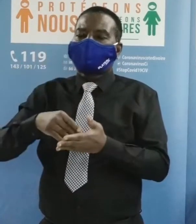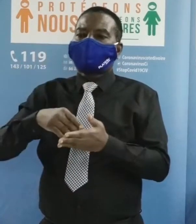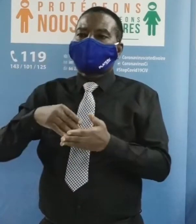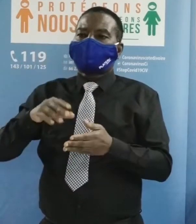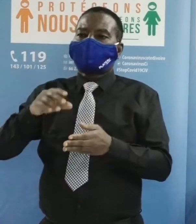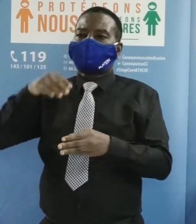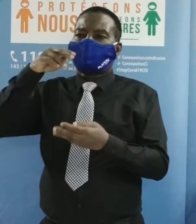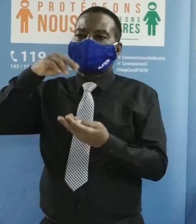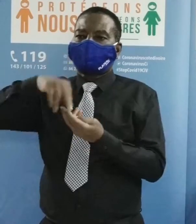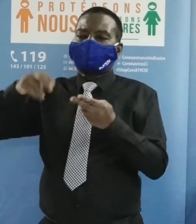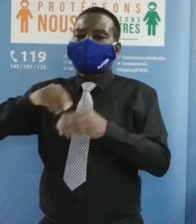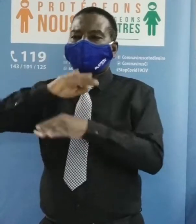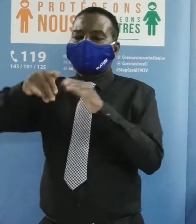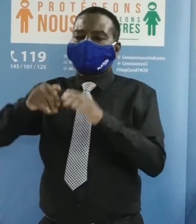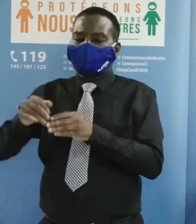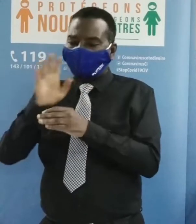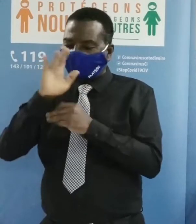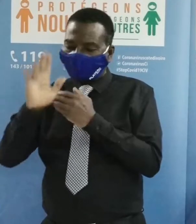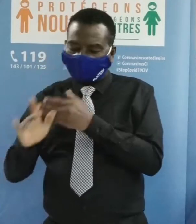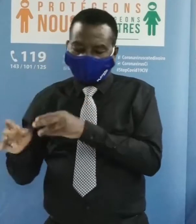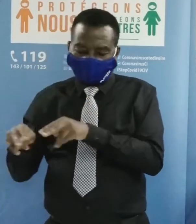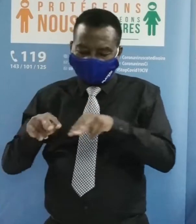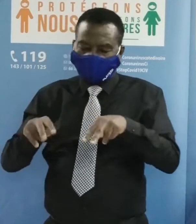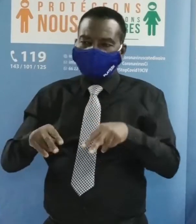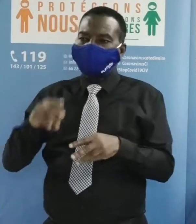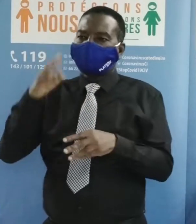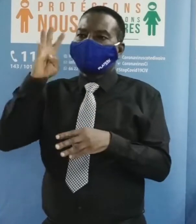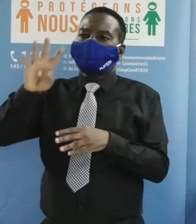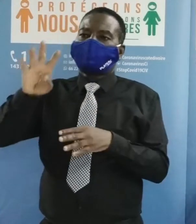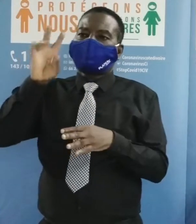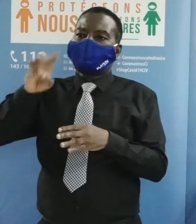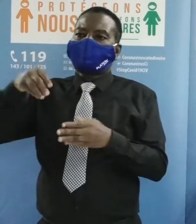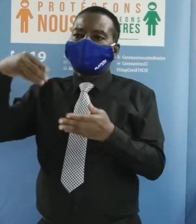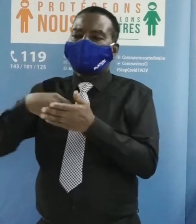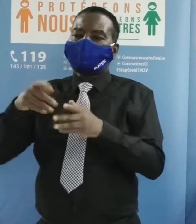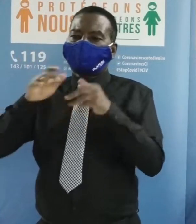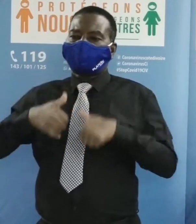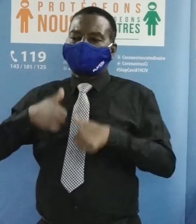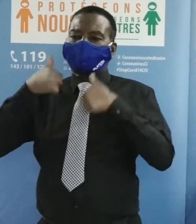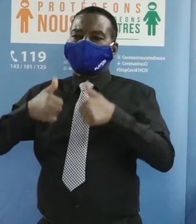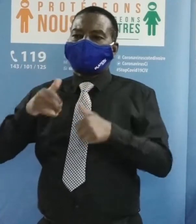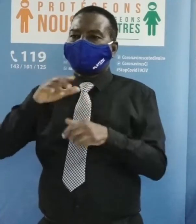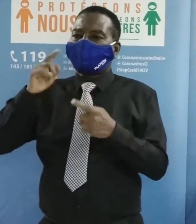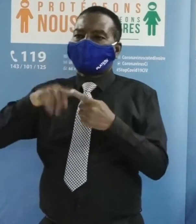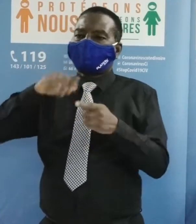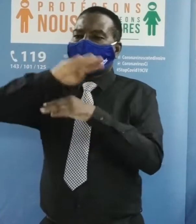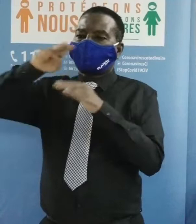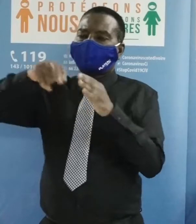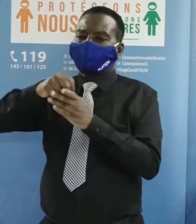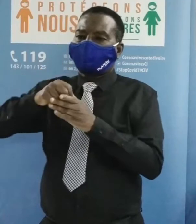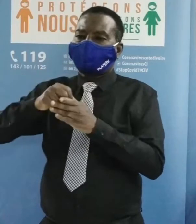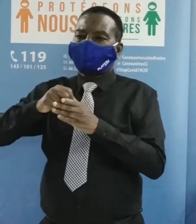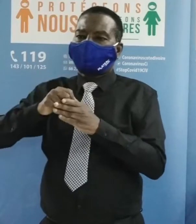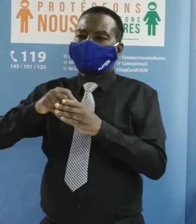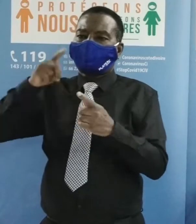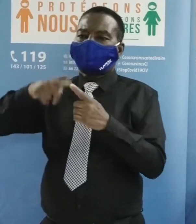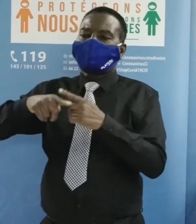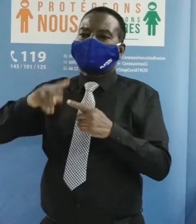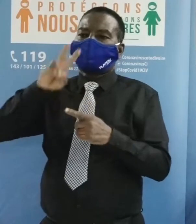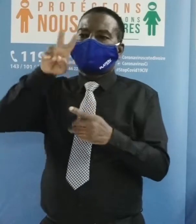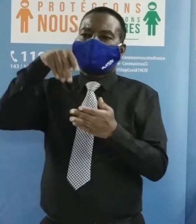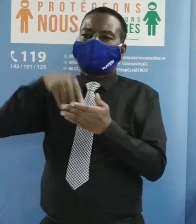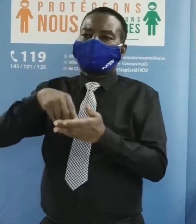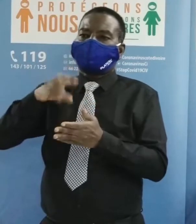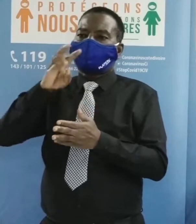des champions reste et 47 nouvelles guérison de covile 19 portant le nombre total de personnes guéries à